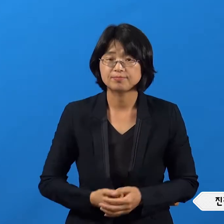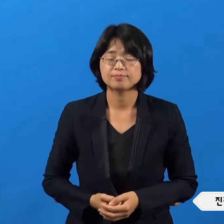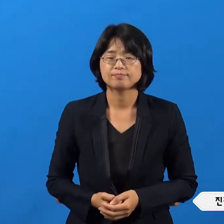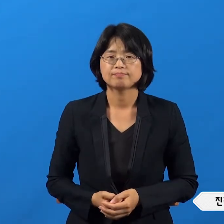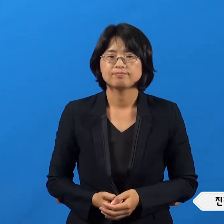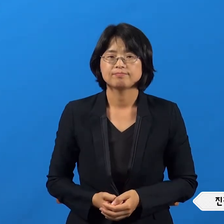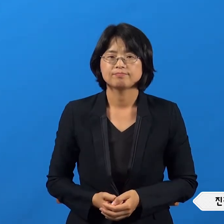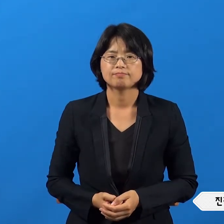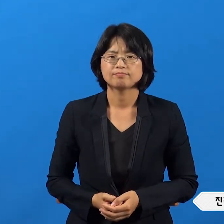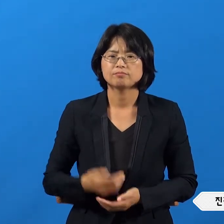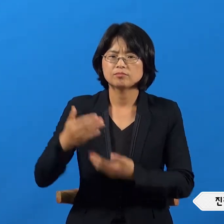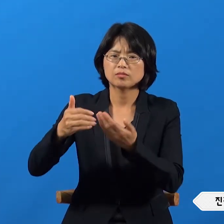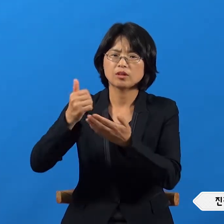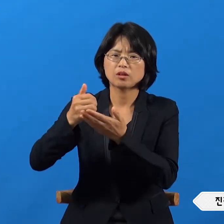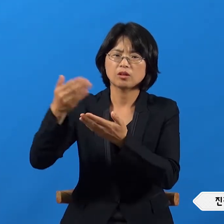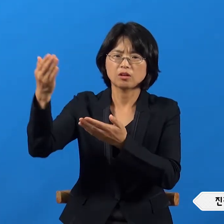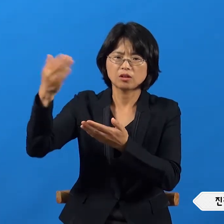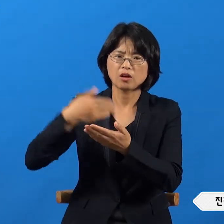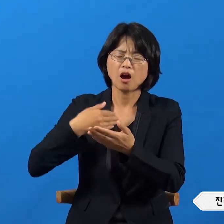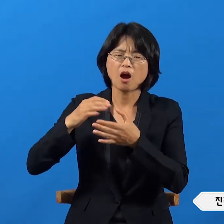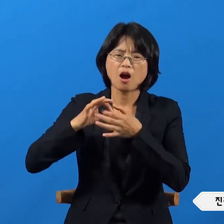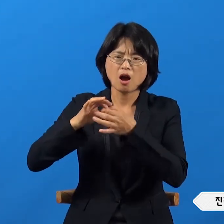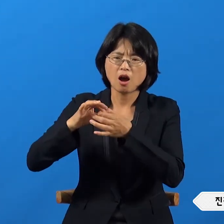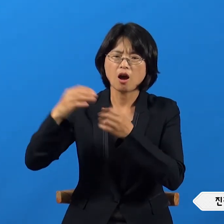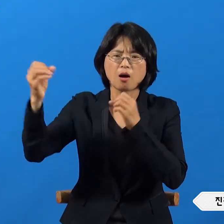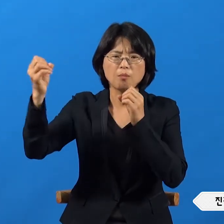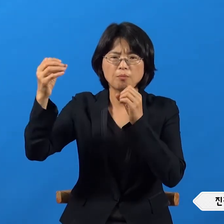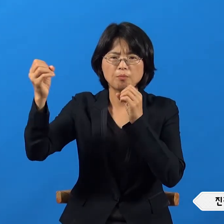창이 지금 열려 있습니까?